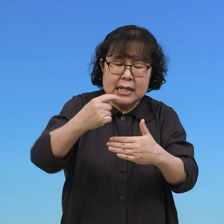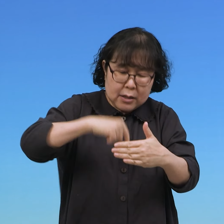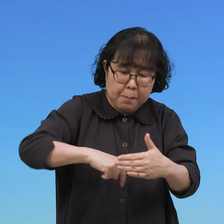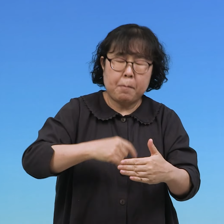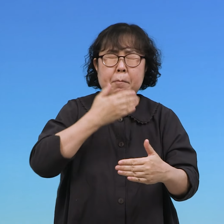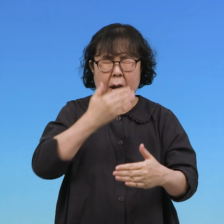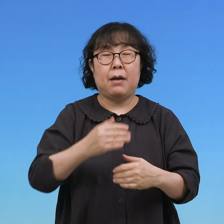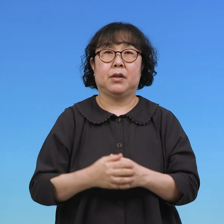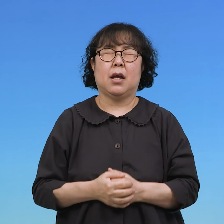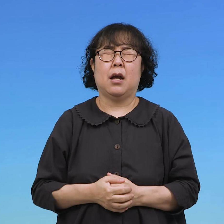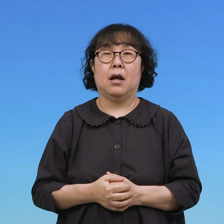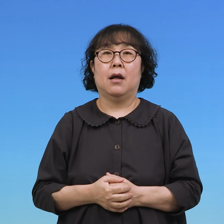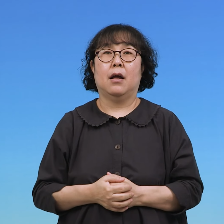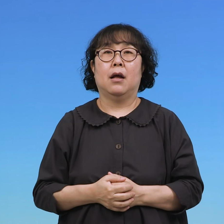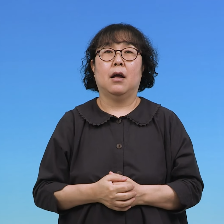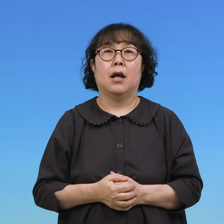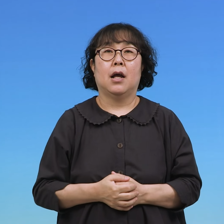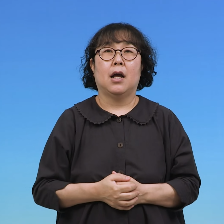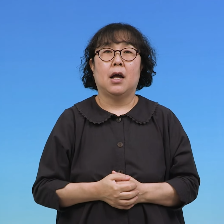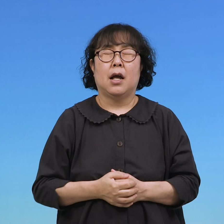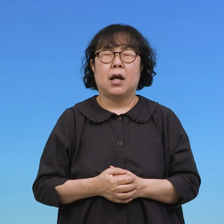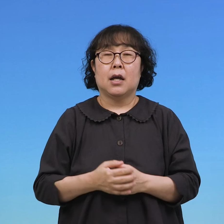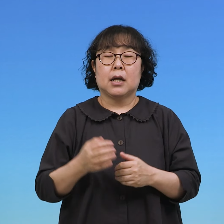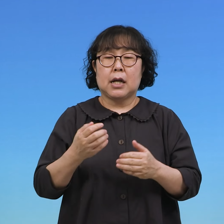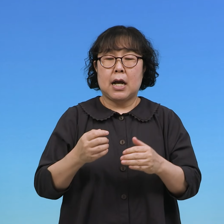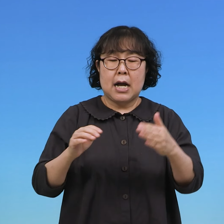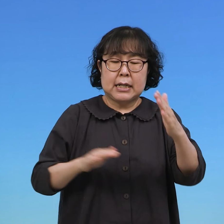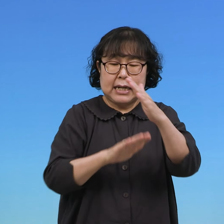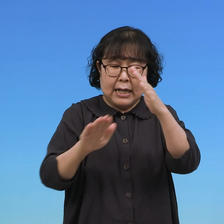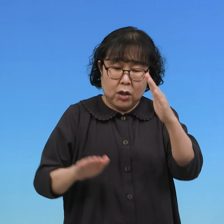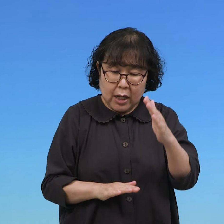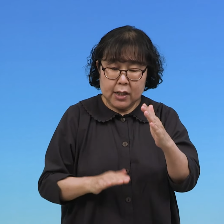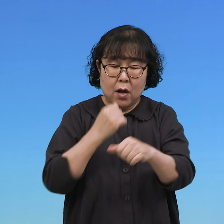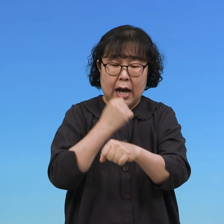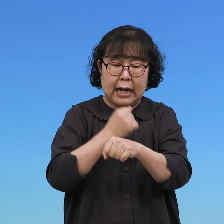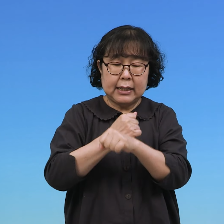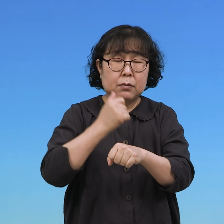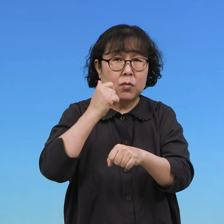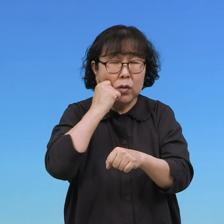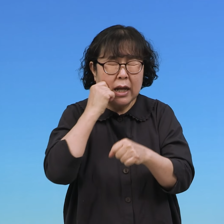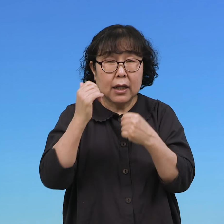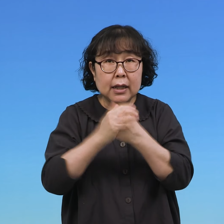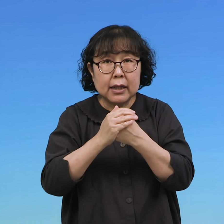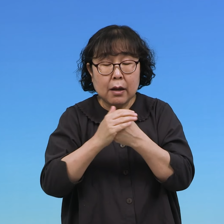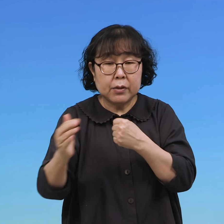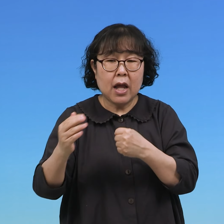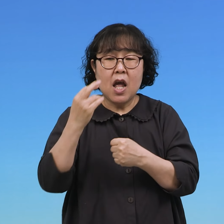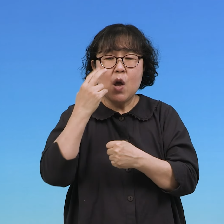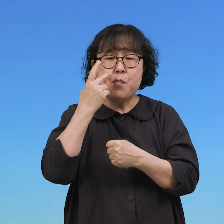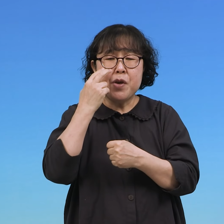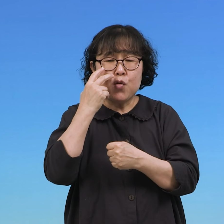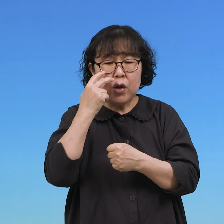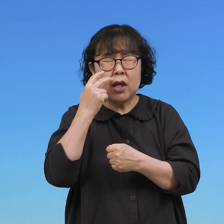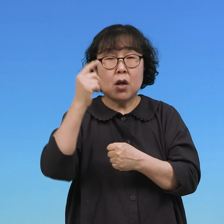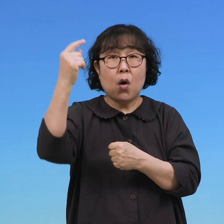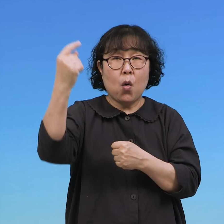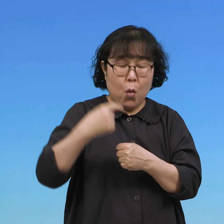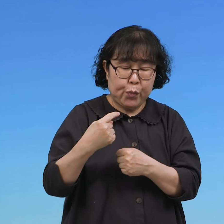이 아이들이 미국발 국적불명의 말도 안 되는 그런 타락한 영상을 갖고